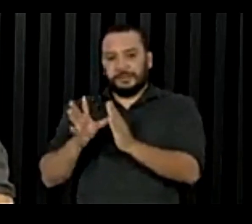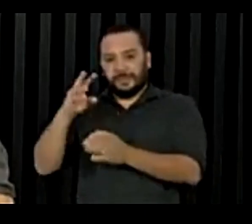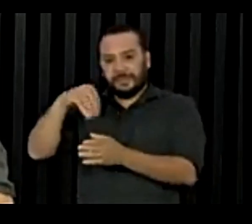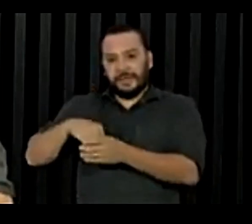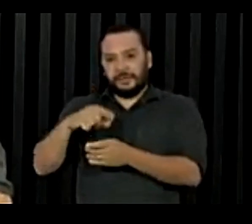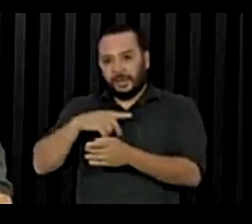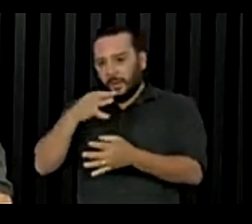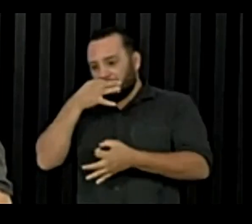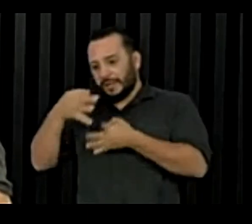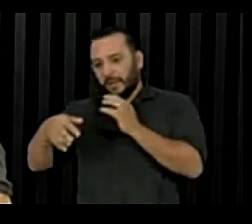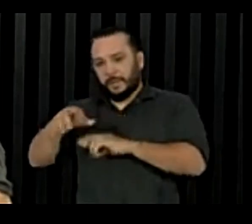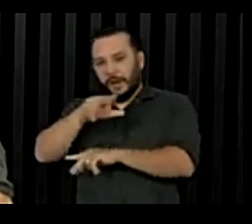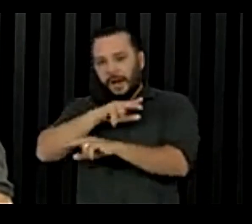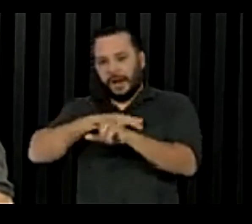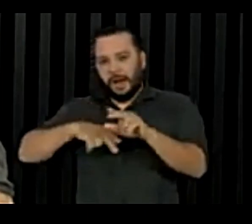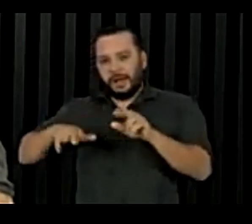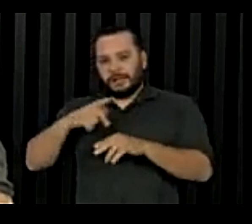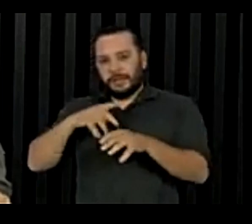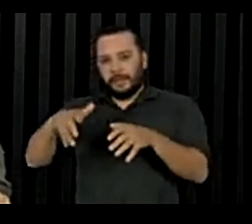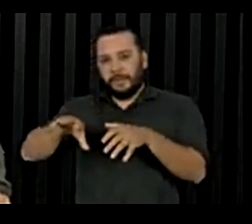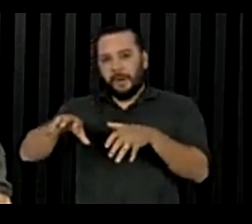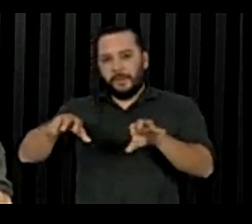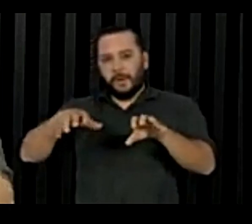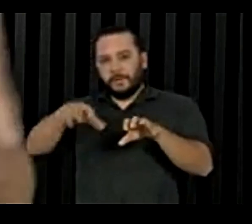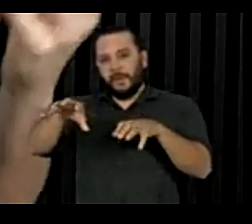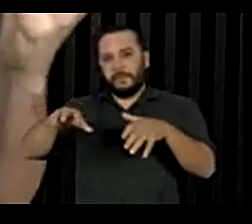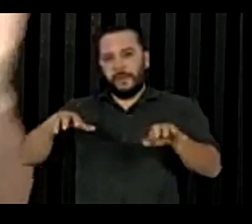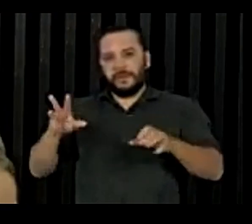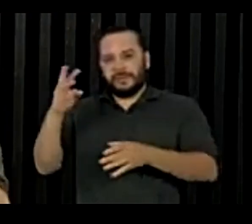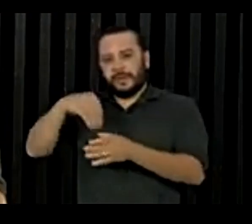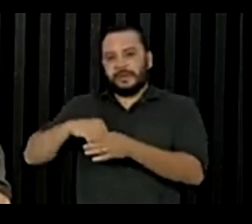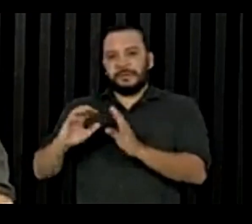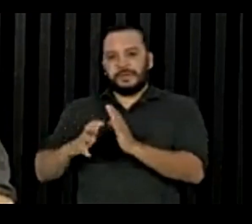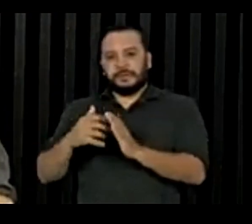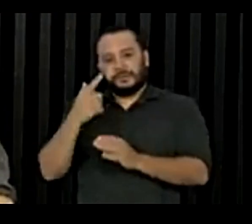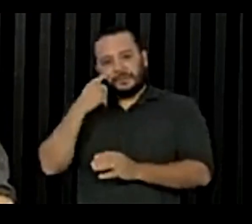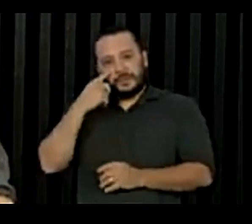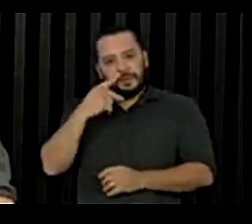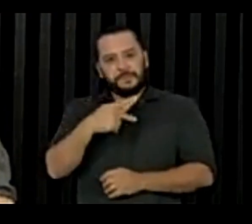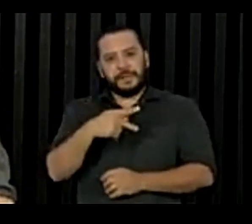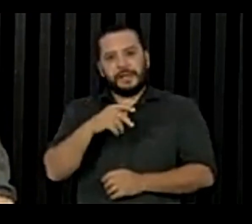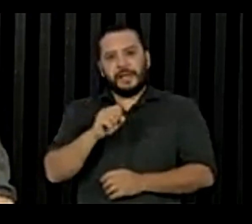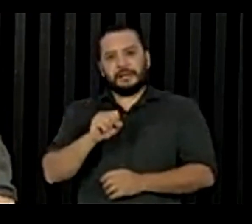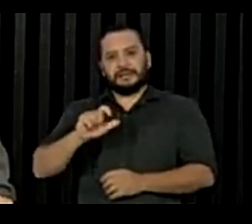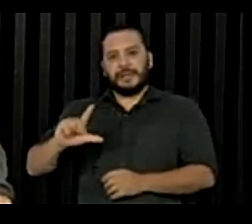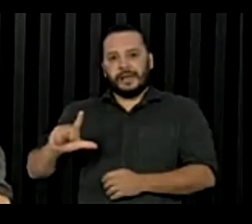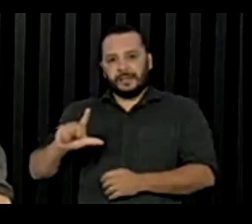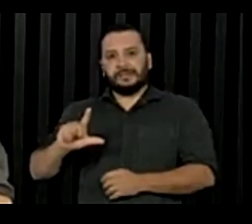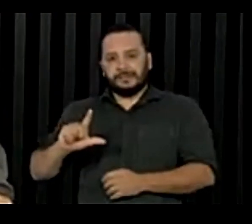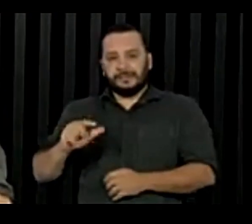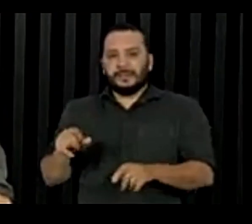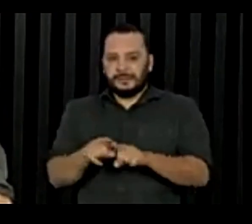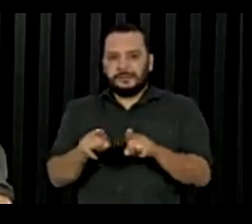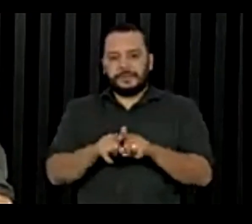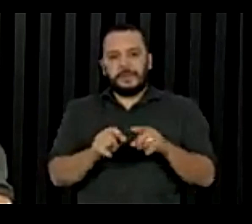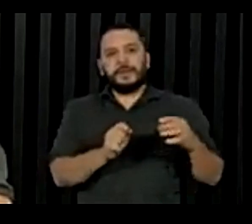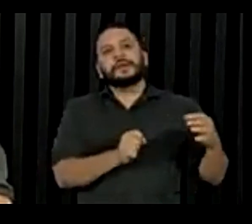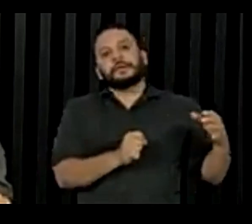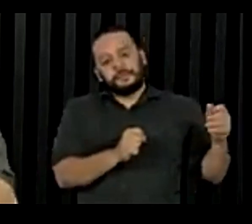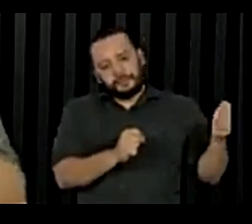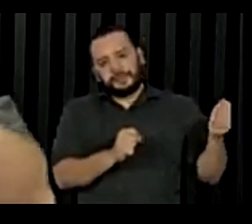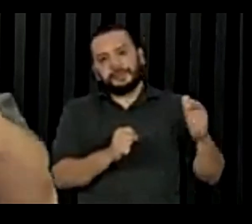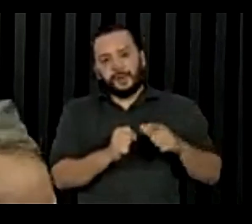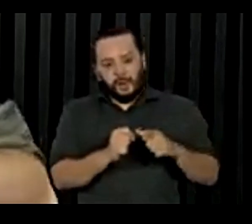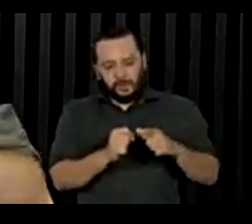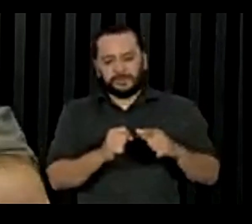e divergências e até rachas dentro do mesmo partido. Olha o que aconteceu com o PSL recentemente. Dentro do PSOL você tem opiniões